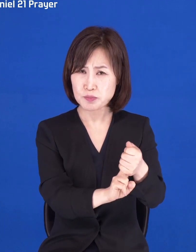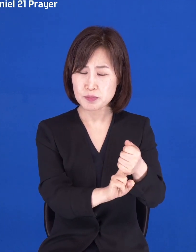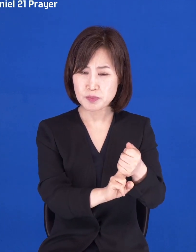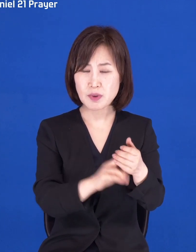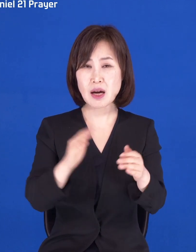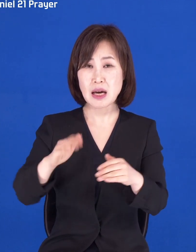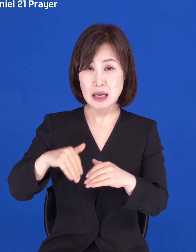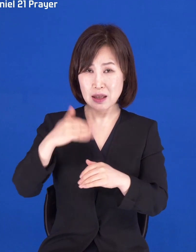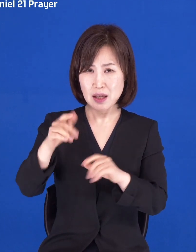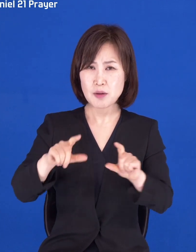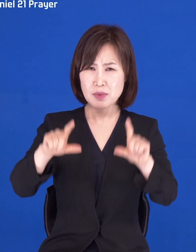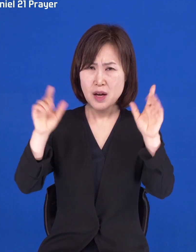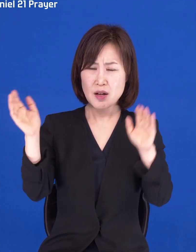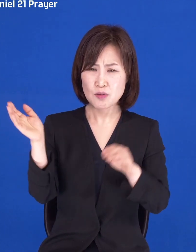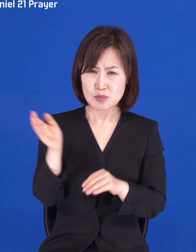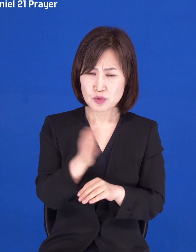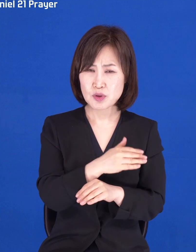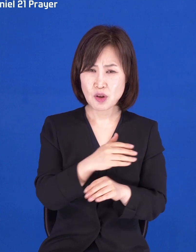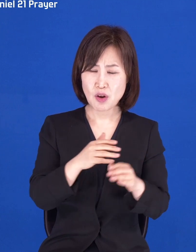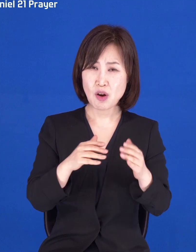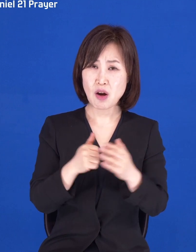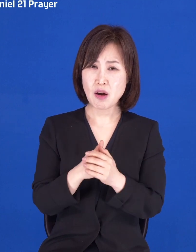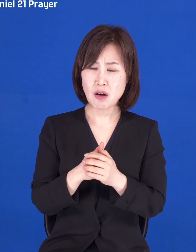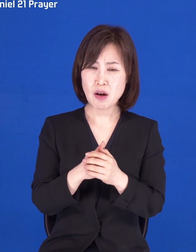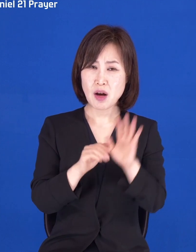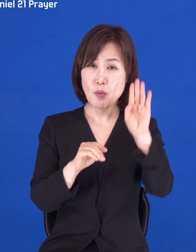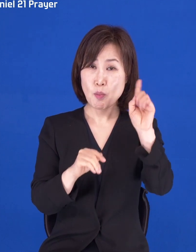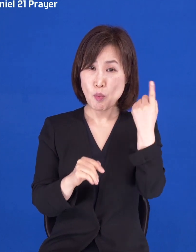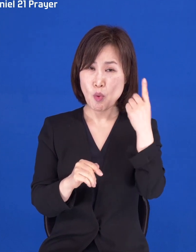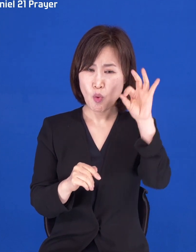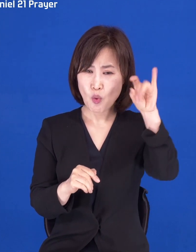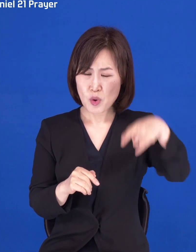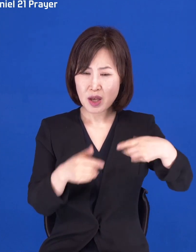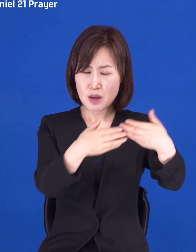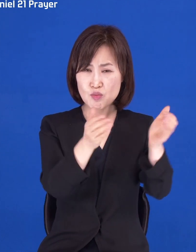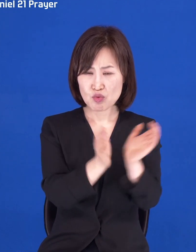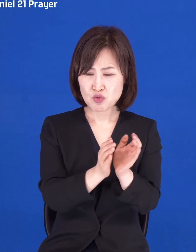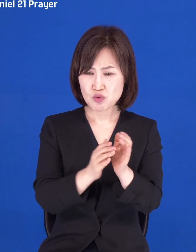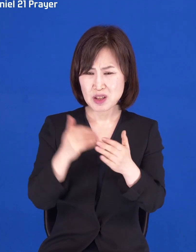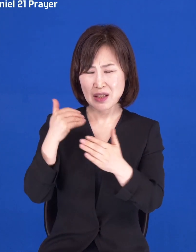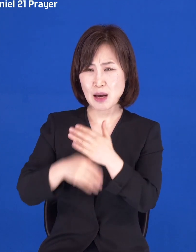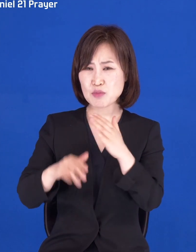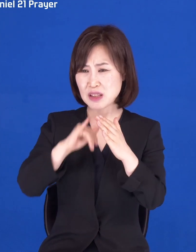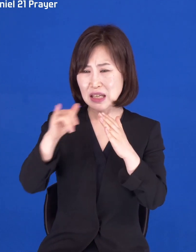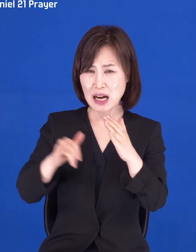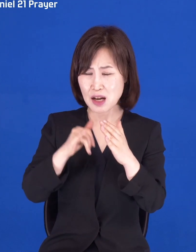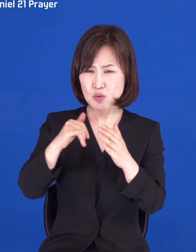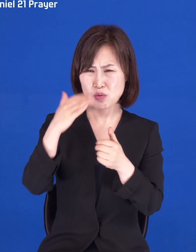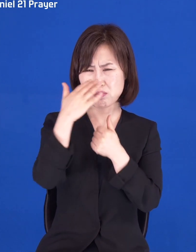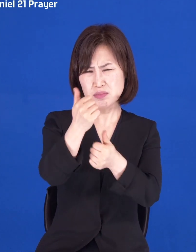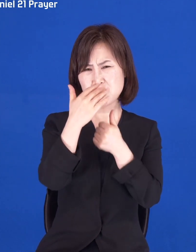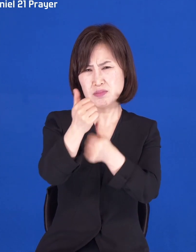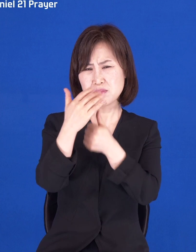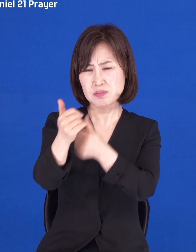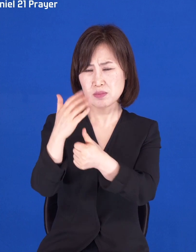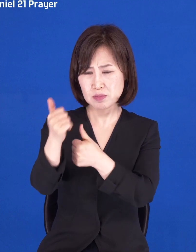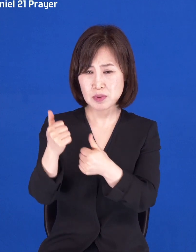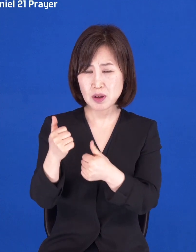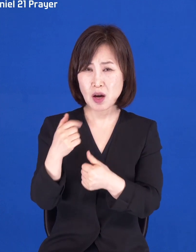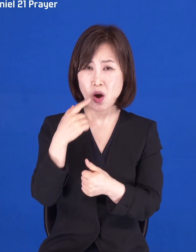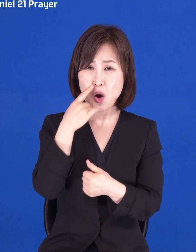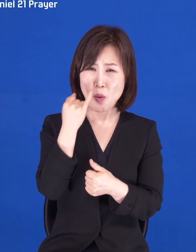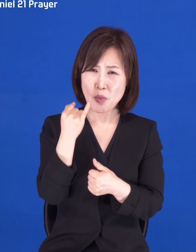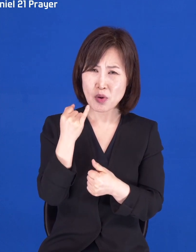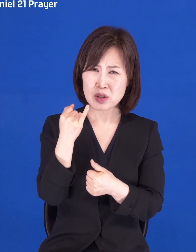날부터 남아있는 가족들을 보위부에서 부르기 시작해요. 조사받으러 오라고. 그래서 다음 날부터 어머니부터